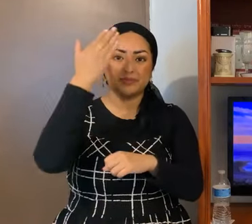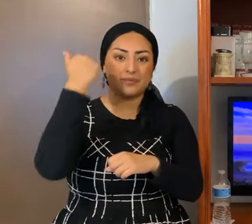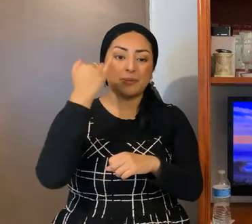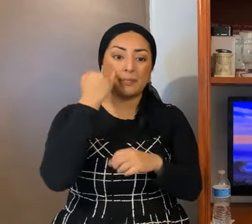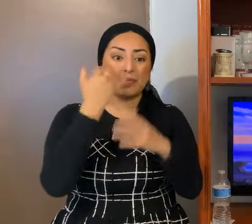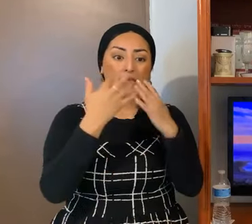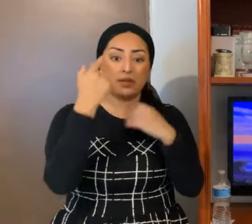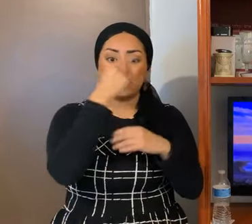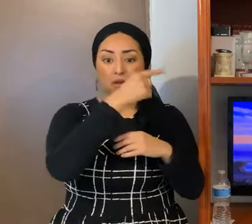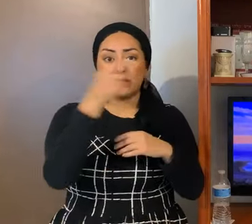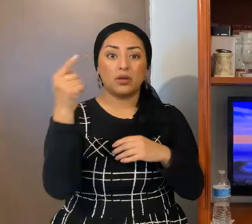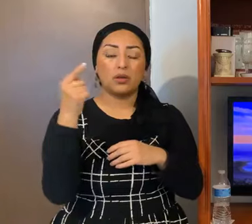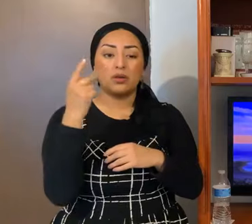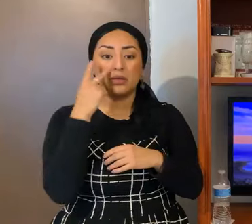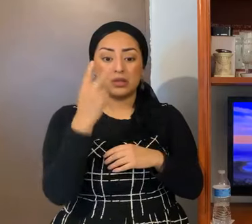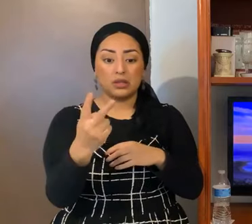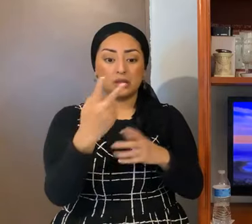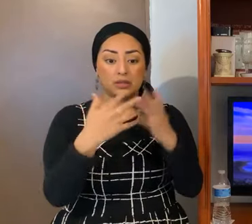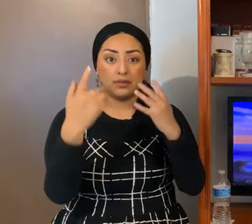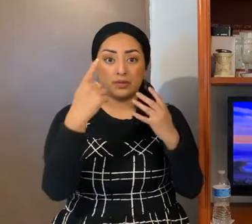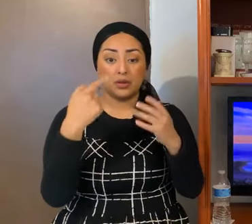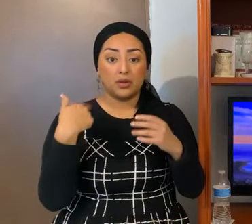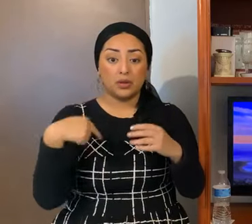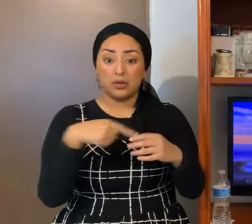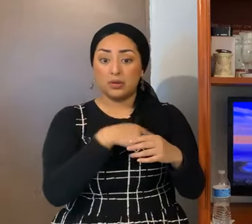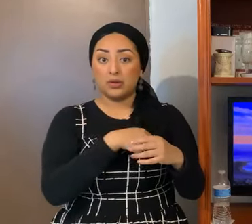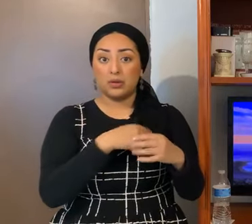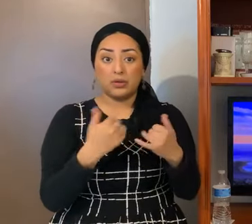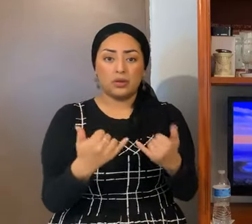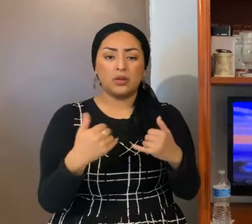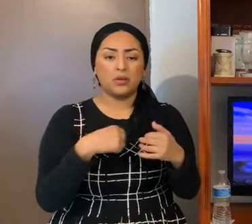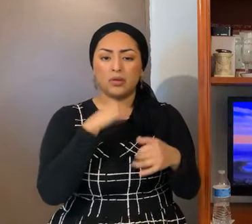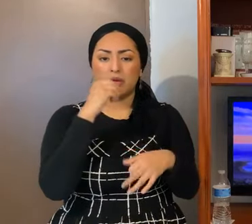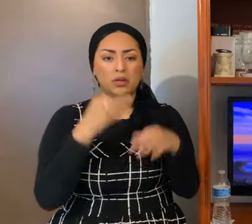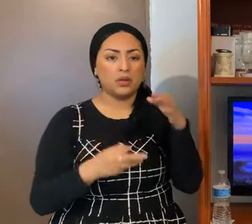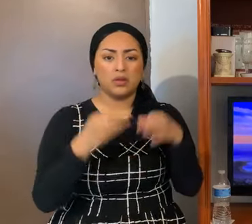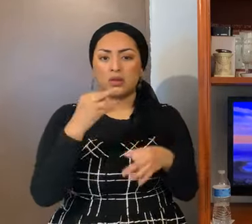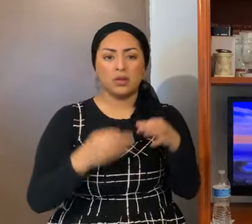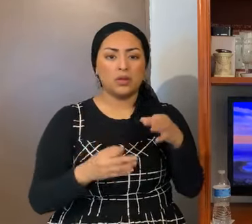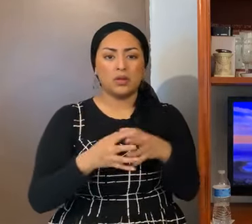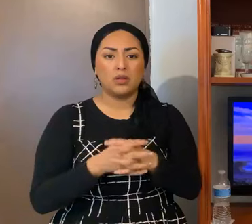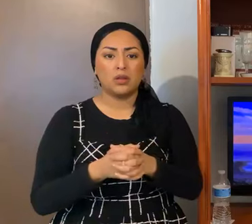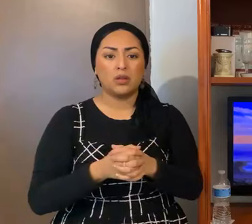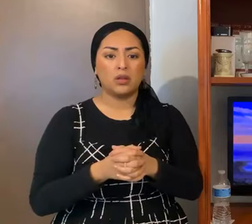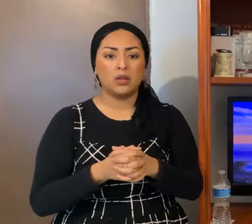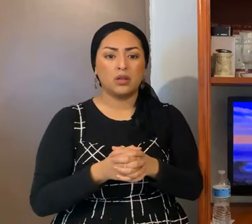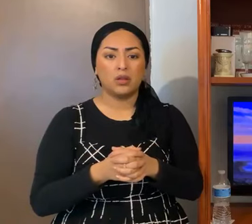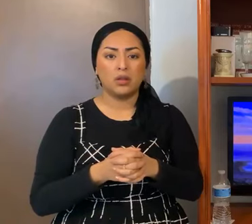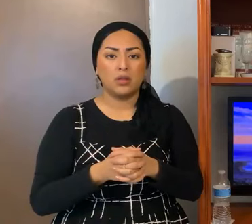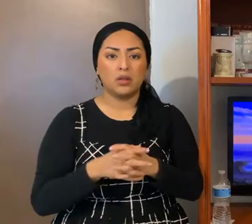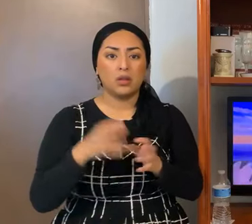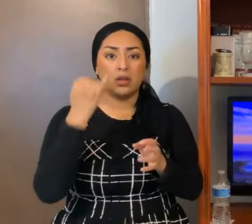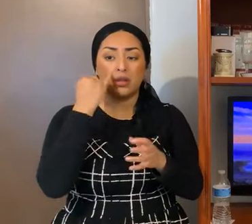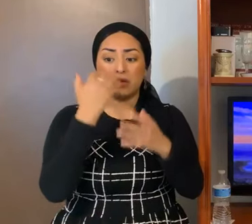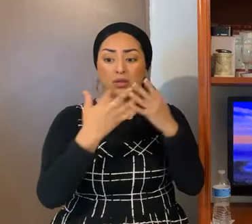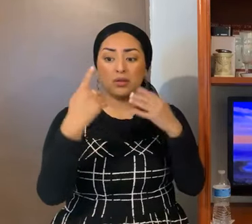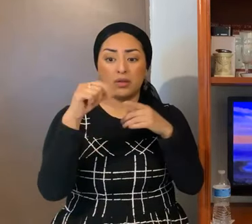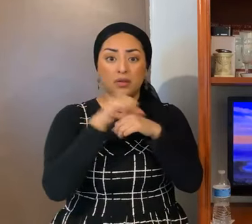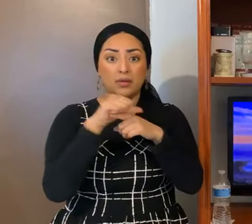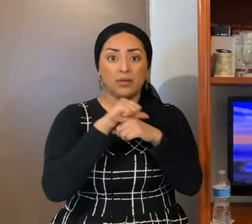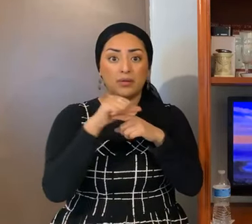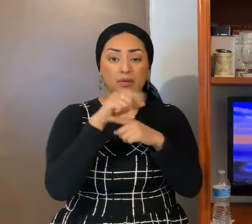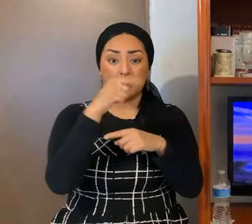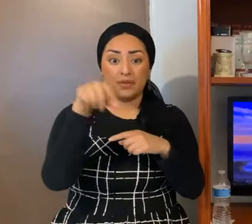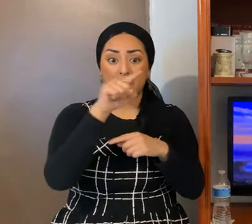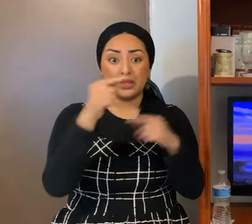se encuentra en una situación, nosotros ahorita no lo estamos juzgando. Si alguien ha practicado algo de eso